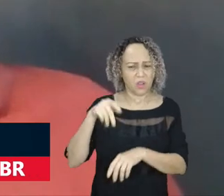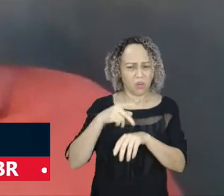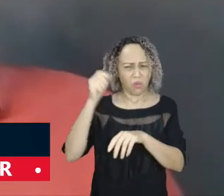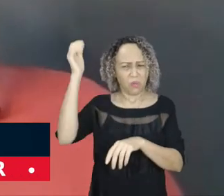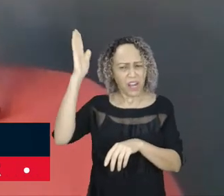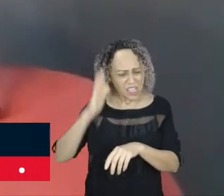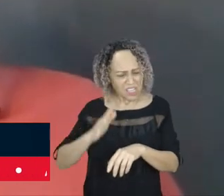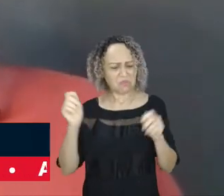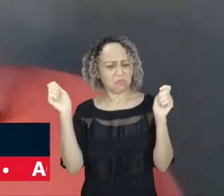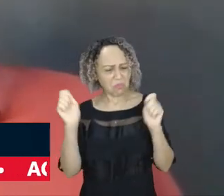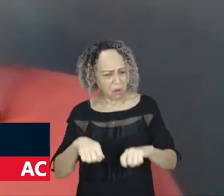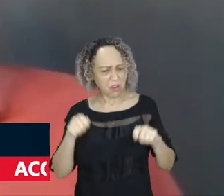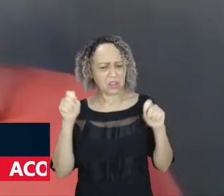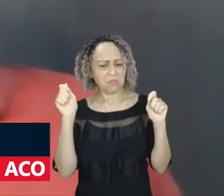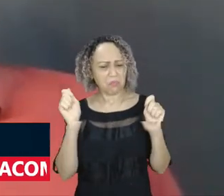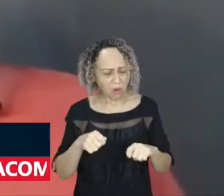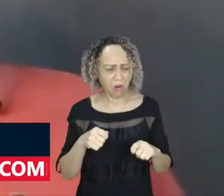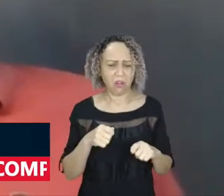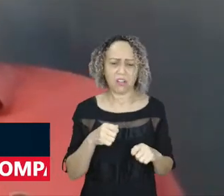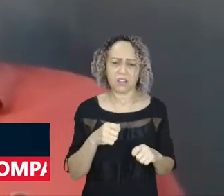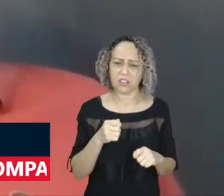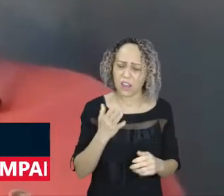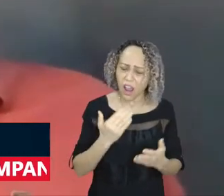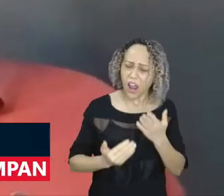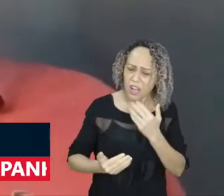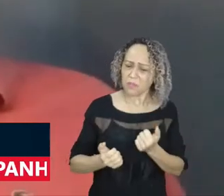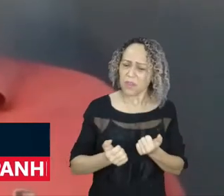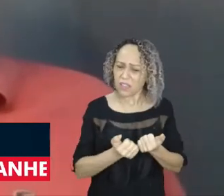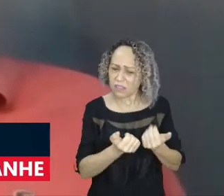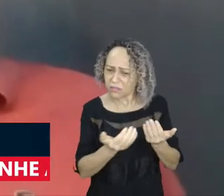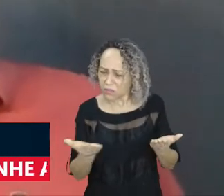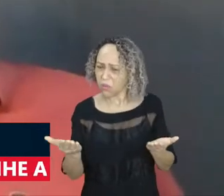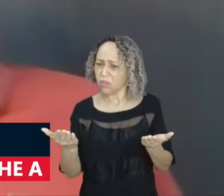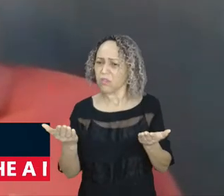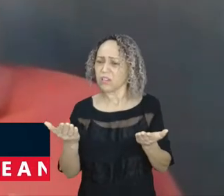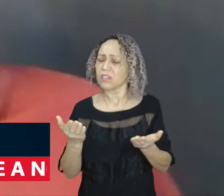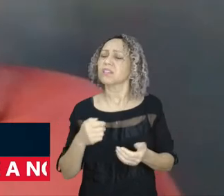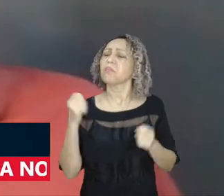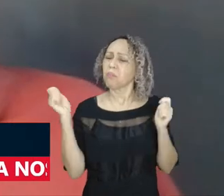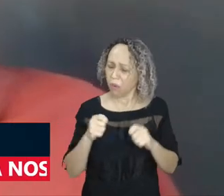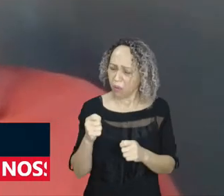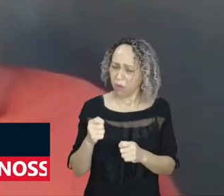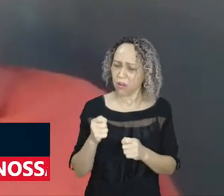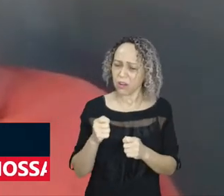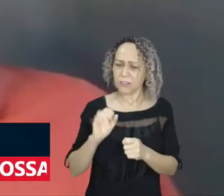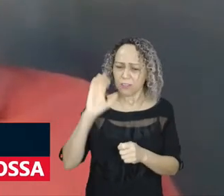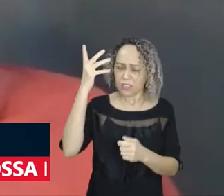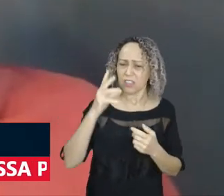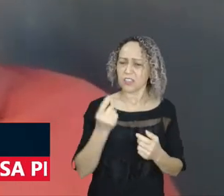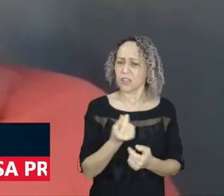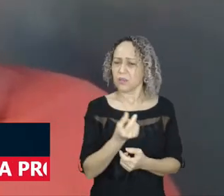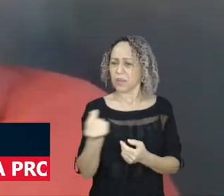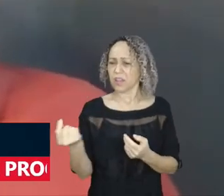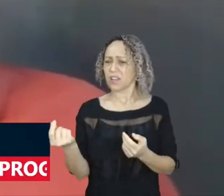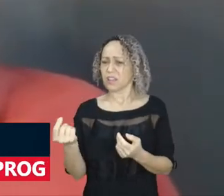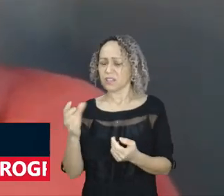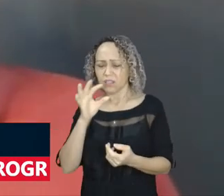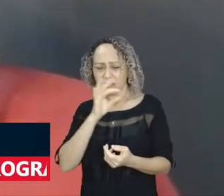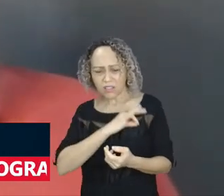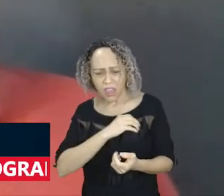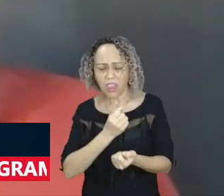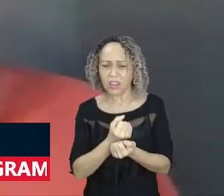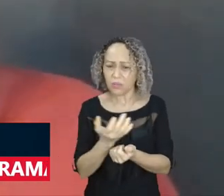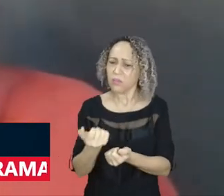tem condições de fixar os preços, ele tem condições de receber renda, ele tem condições de ter